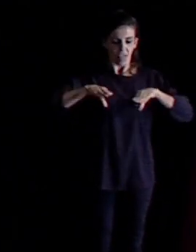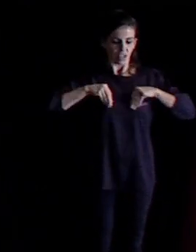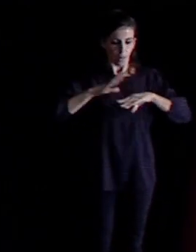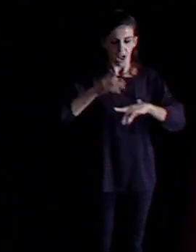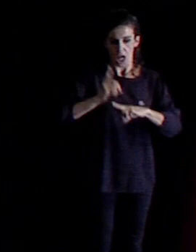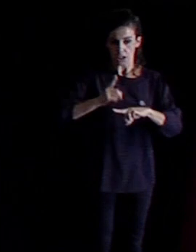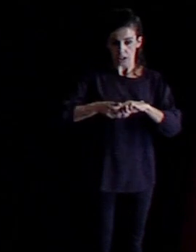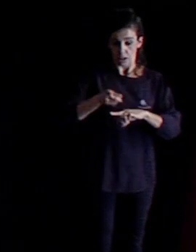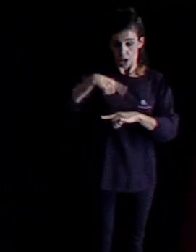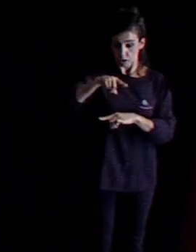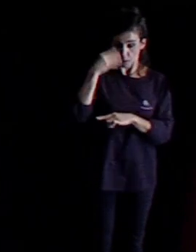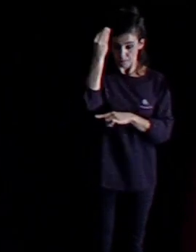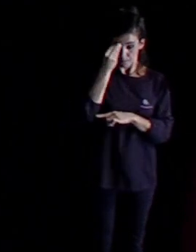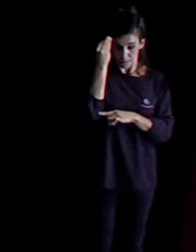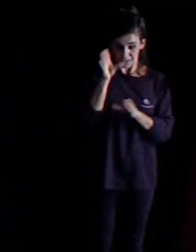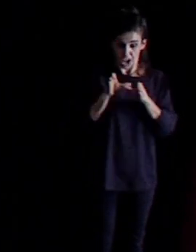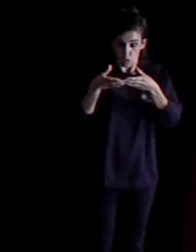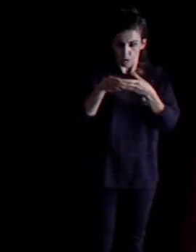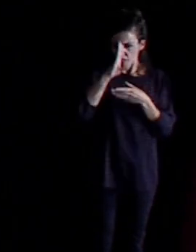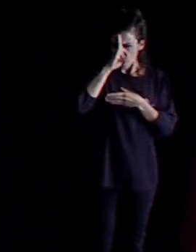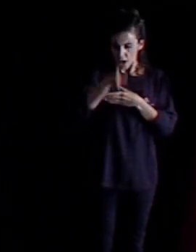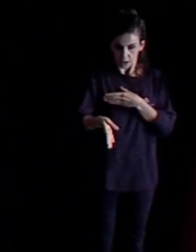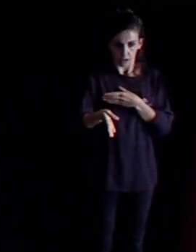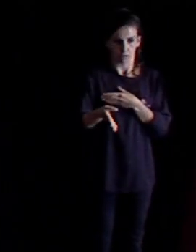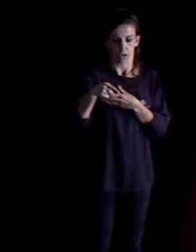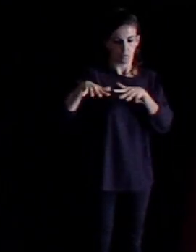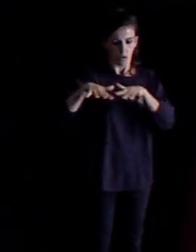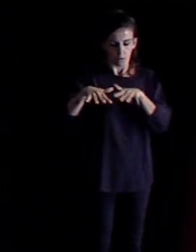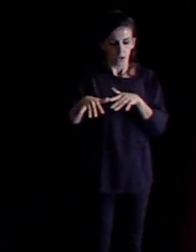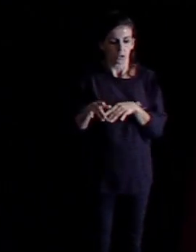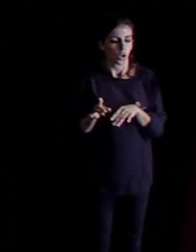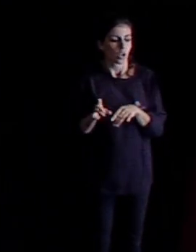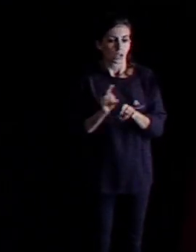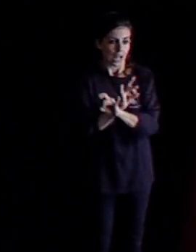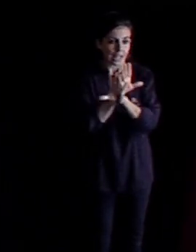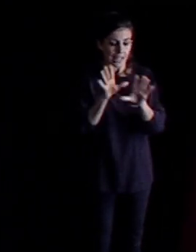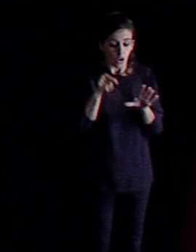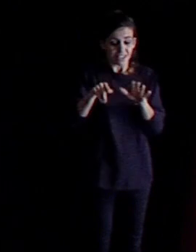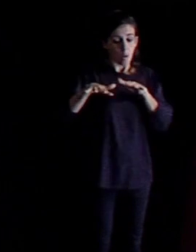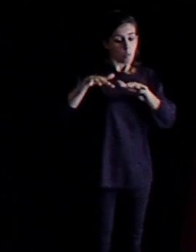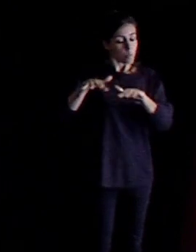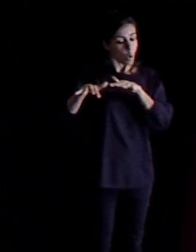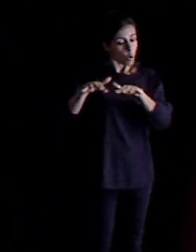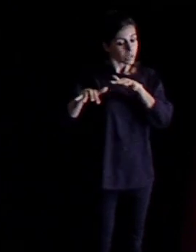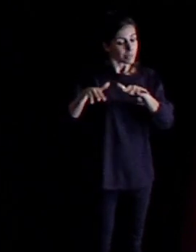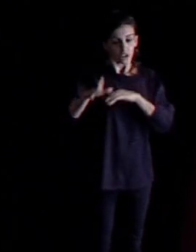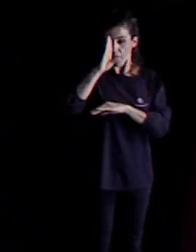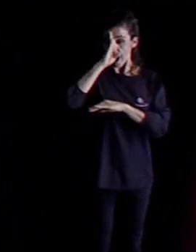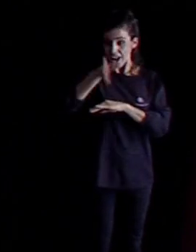lo que piensan los heterosexistas, ese movimiento. Por supuesto, ese movimiento de